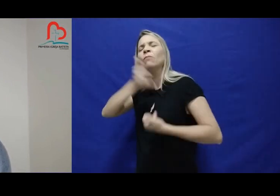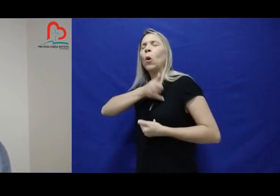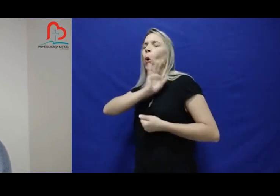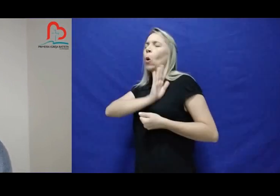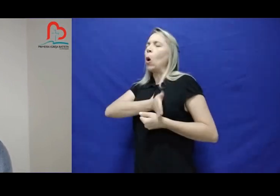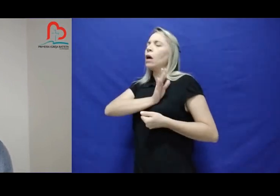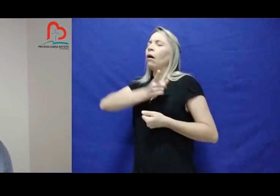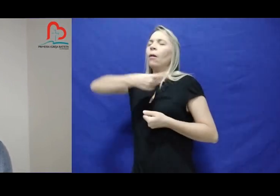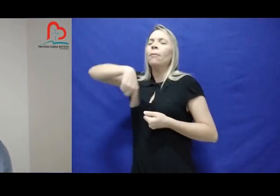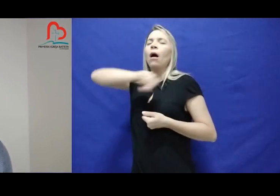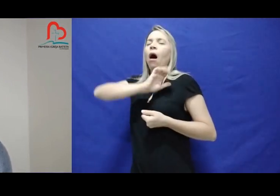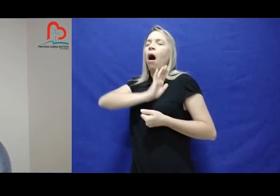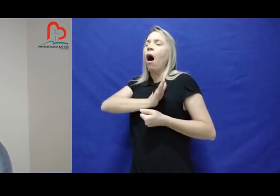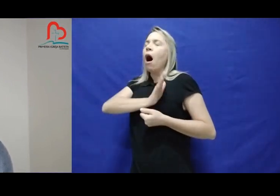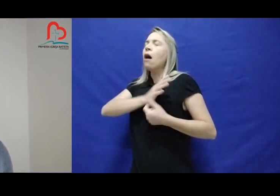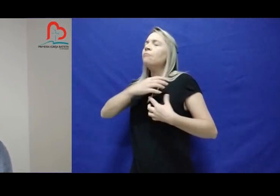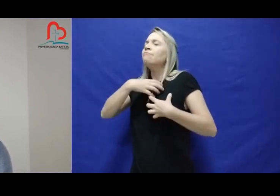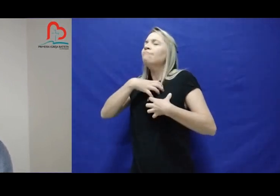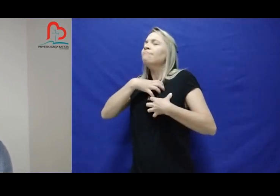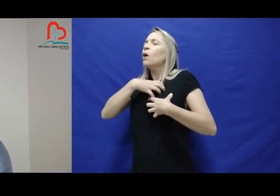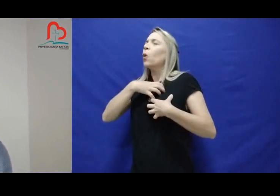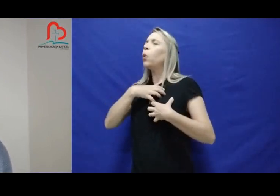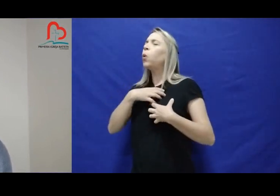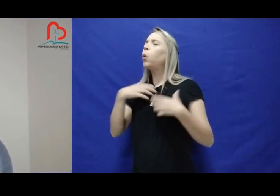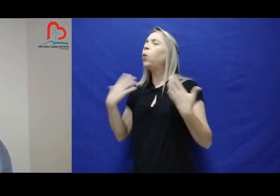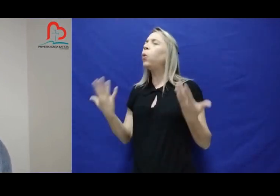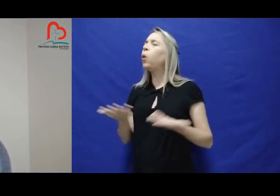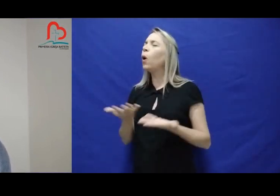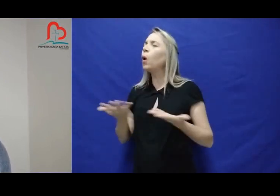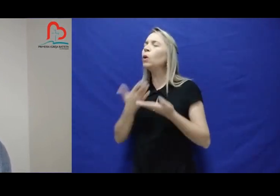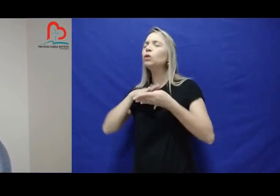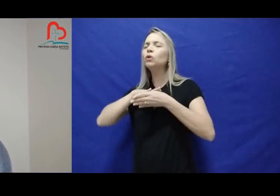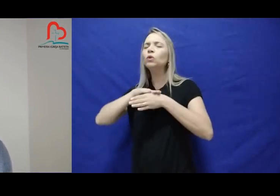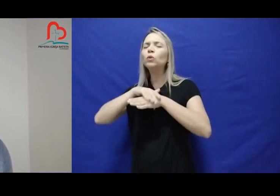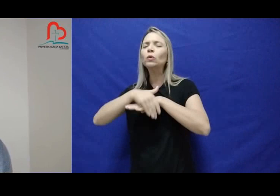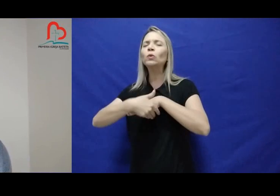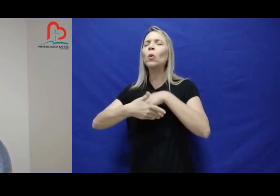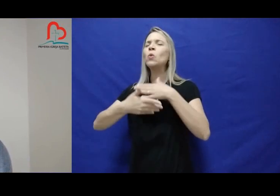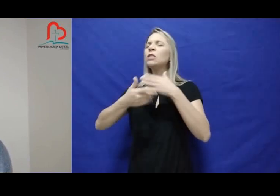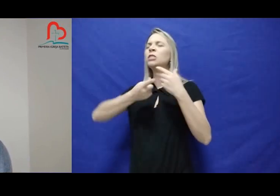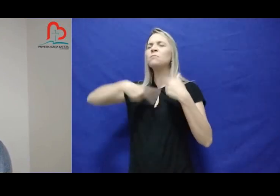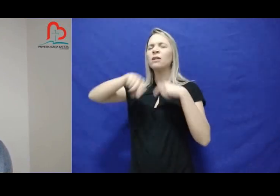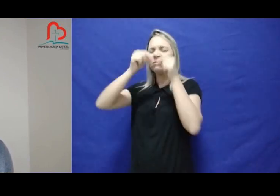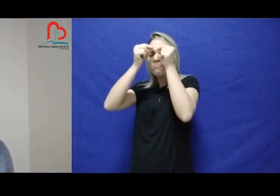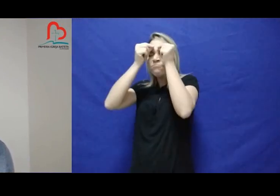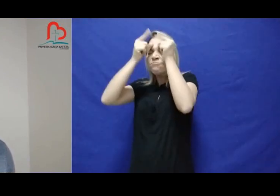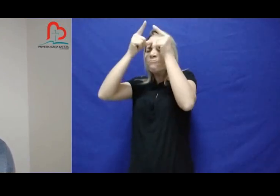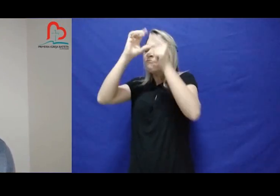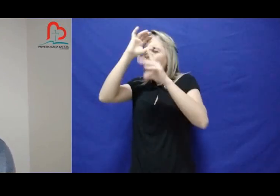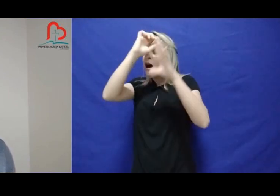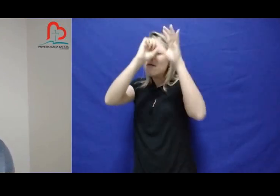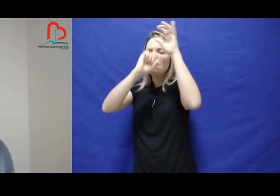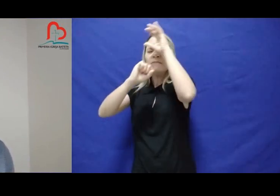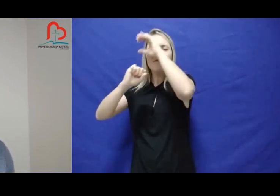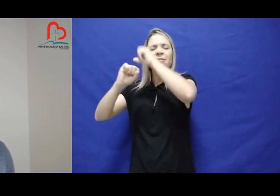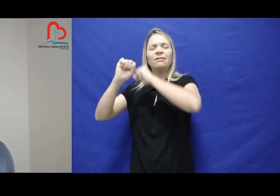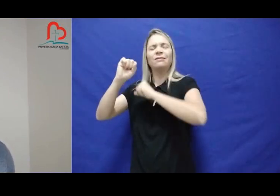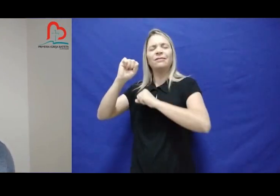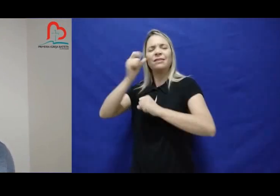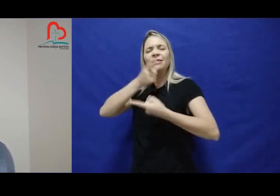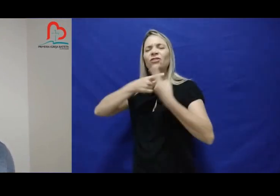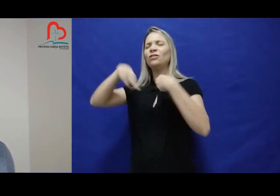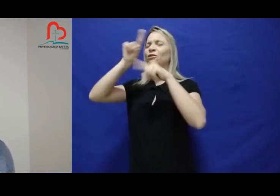nós queremos pedir ao Senhor que fale aos nossos corações e que essa noite, ó Pai, seja uma noite